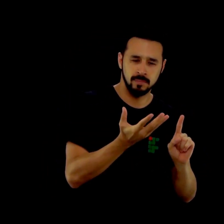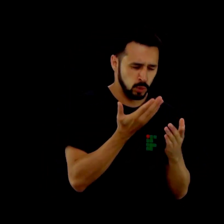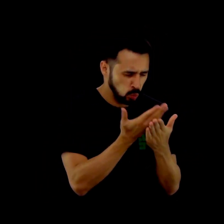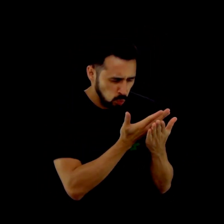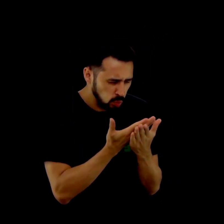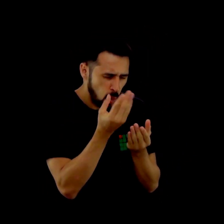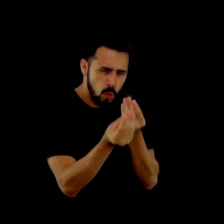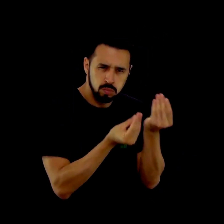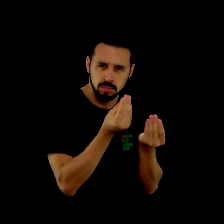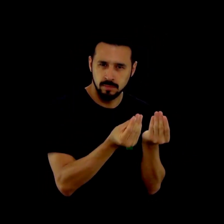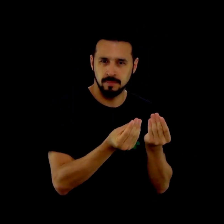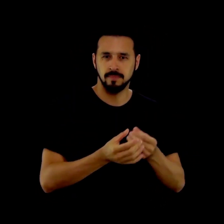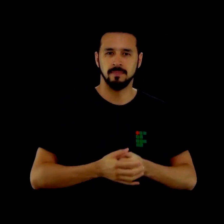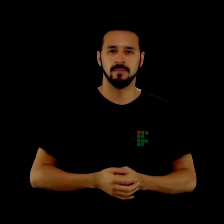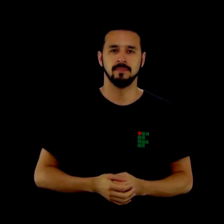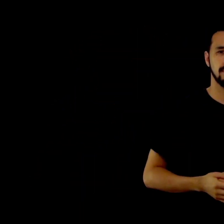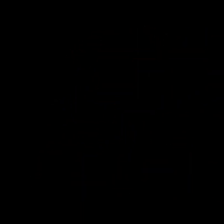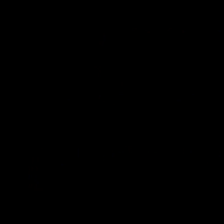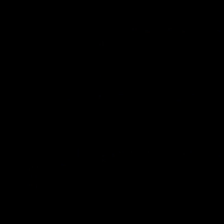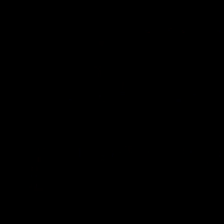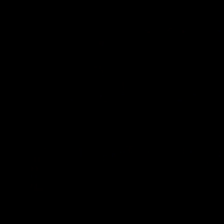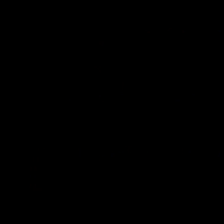os estímulos.